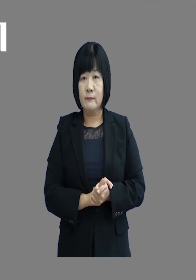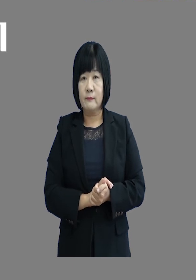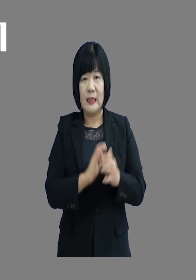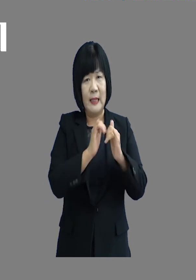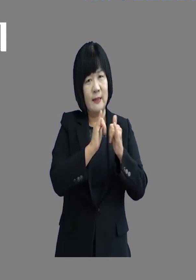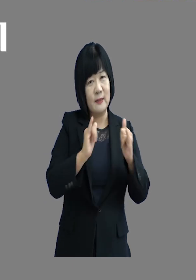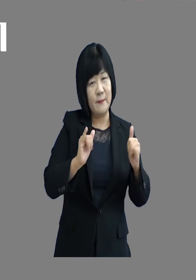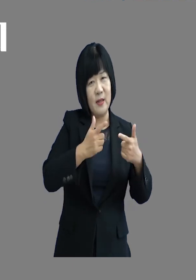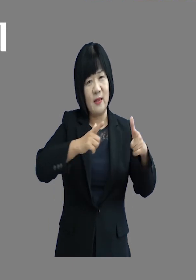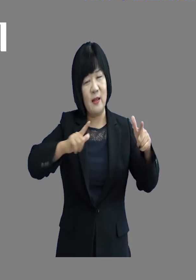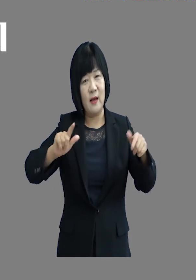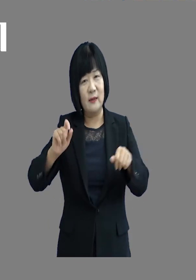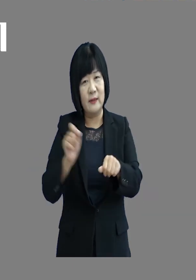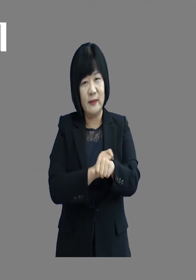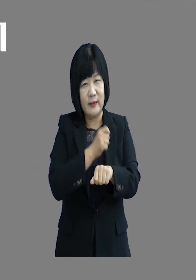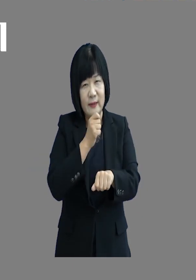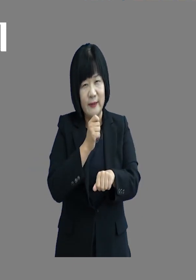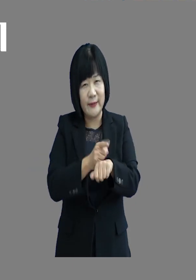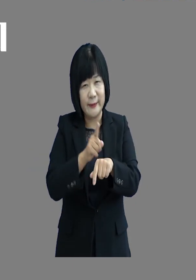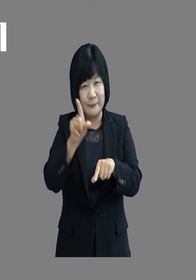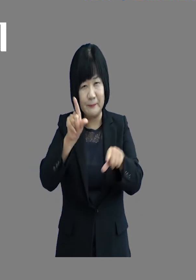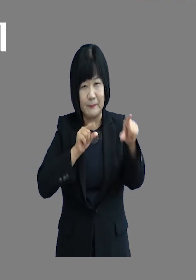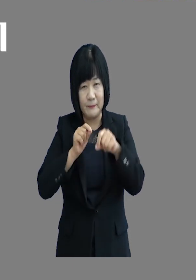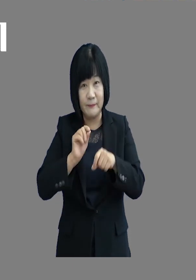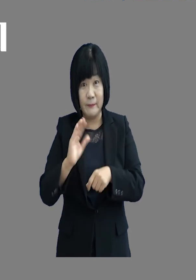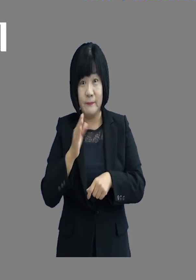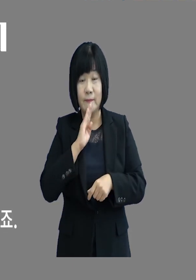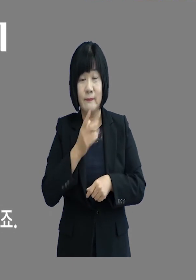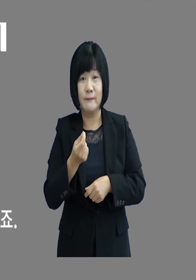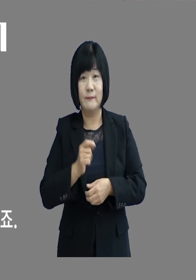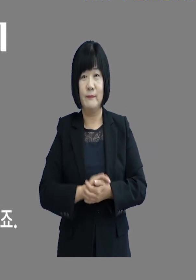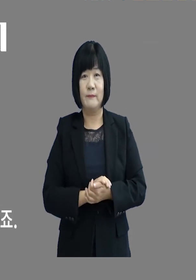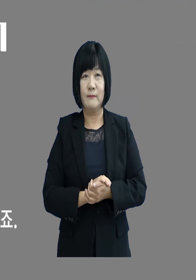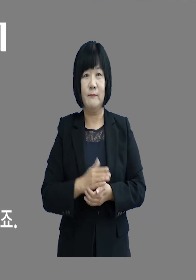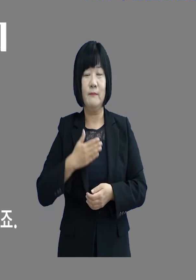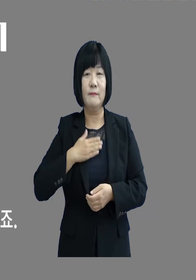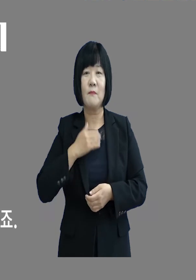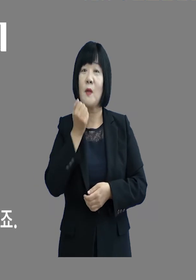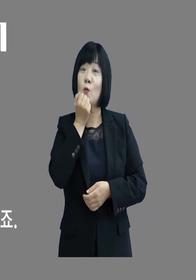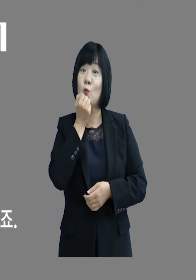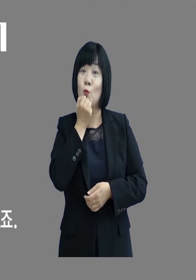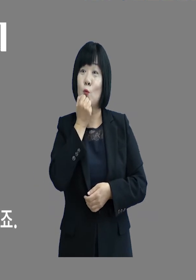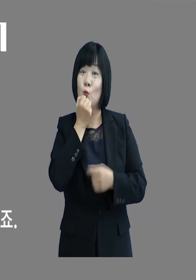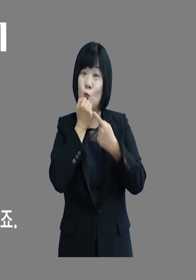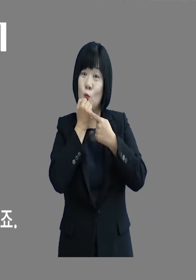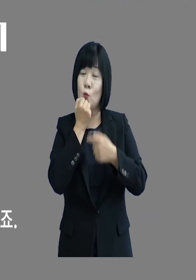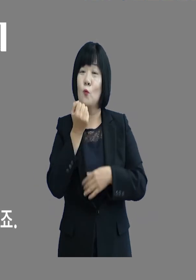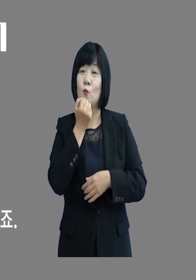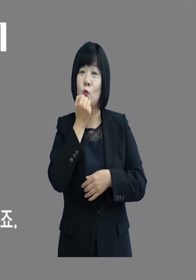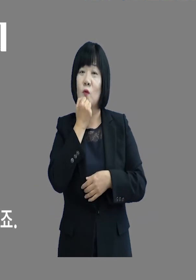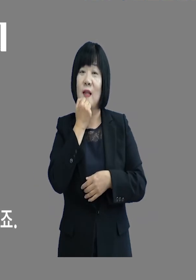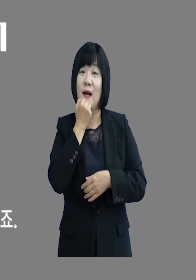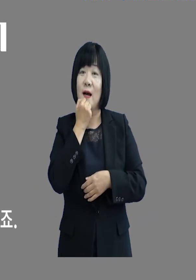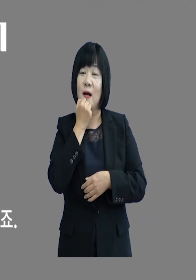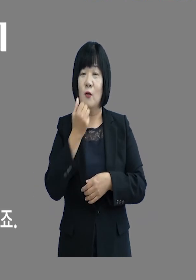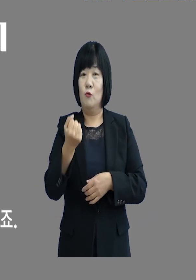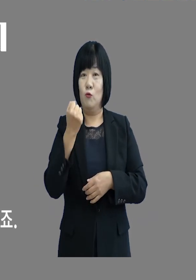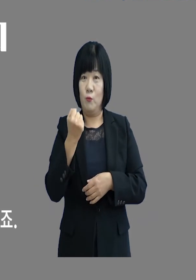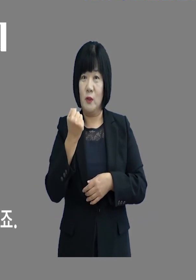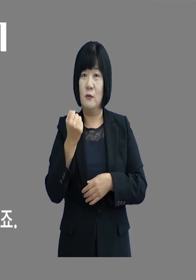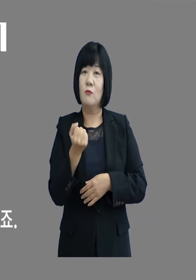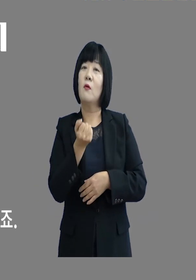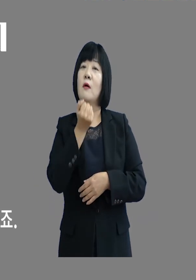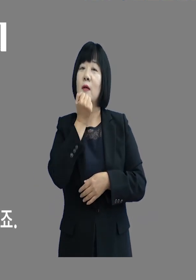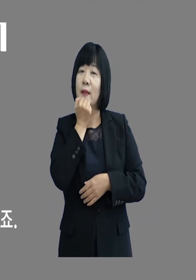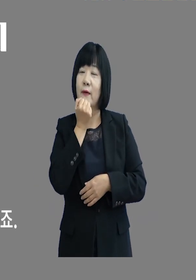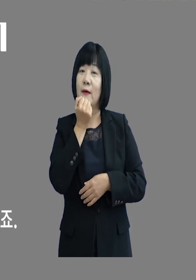사람마다 가지고 있는 고유한 특징을 담고 있죠. 저는 이게 웃다는 수화인데요. 이게 뭐 주먹 쥐고 이렇게